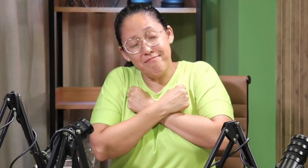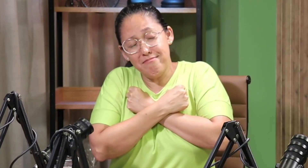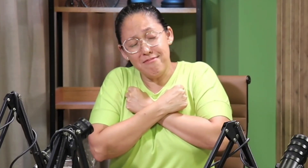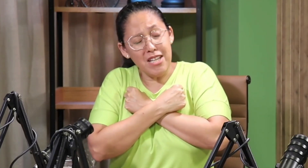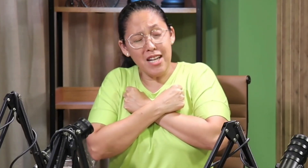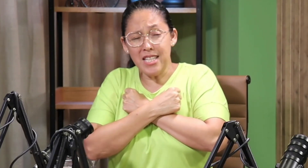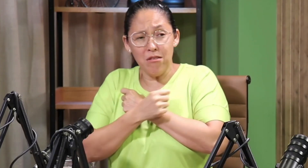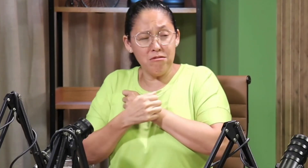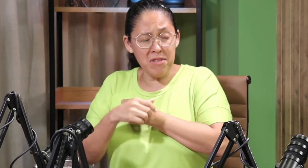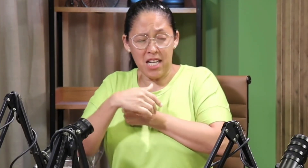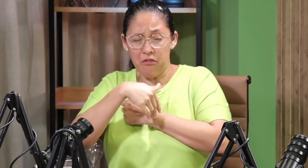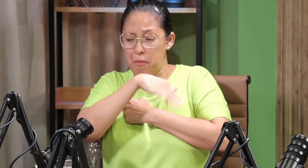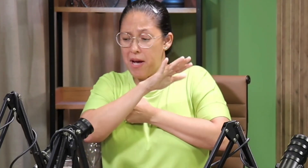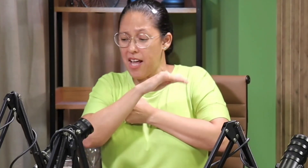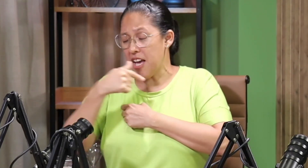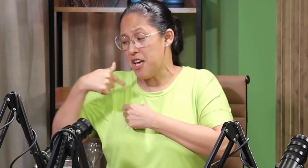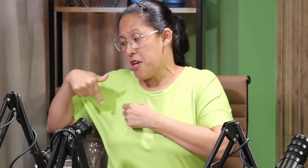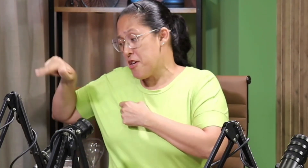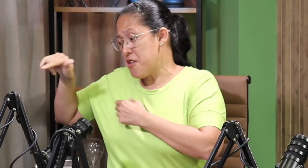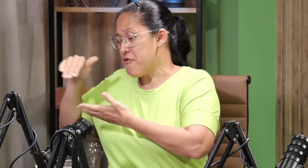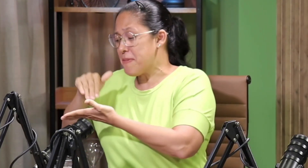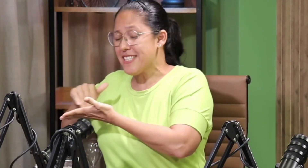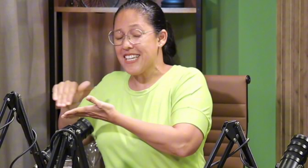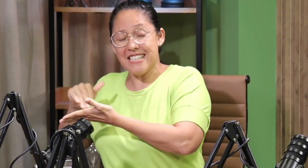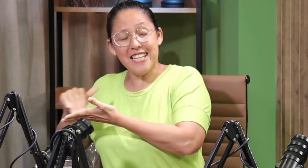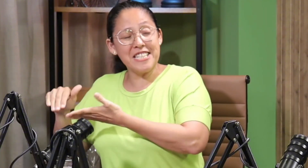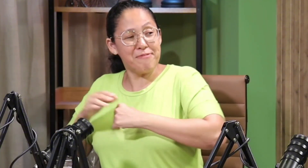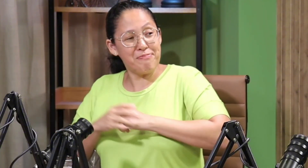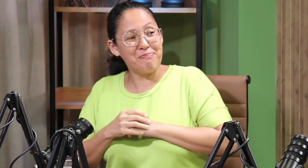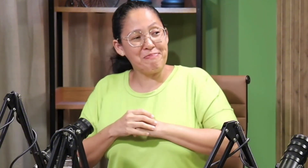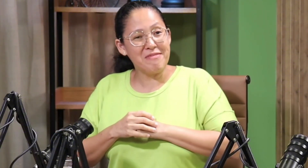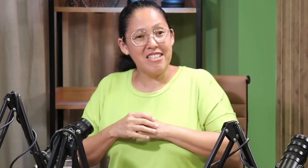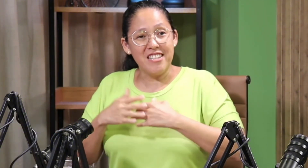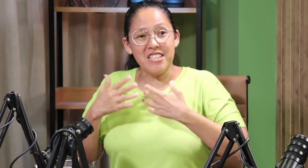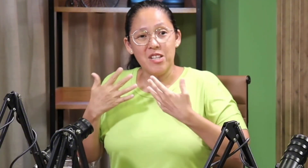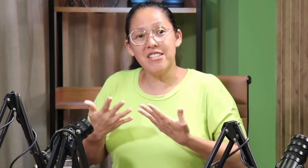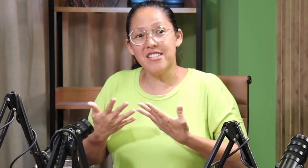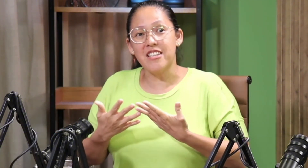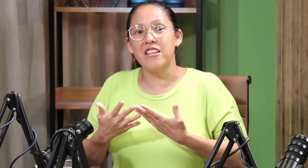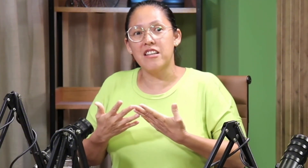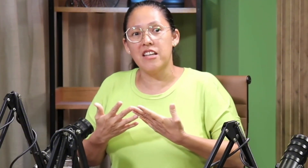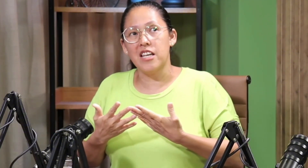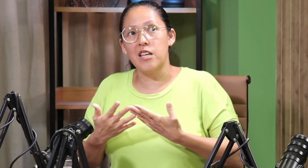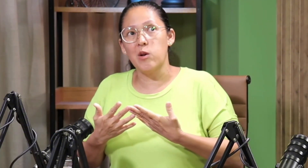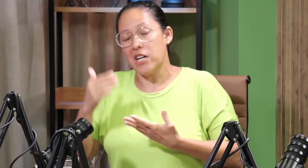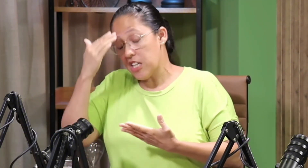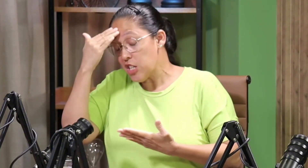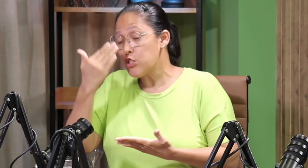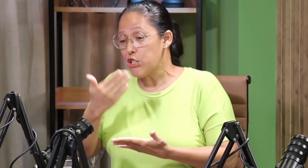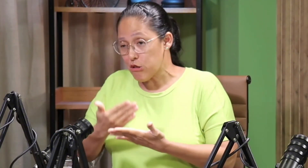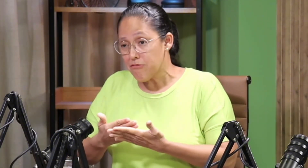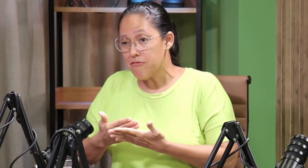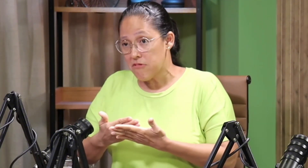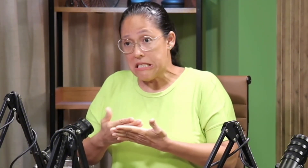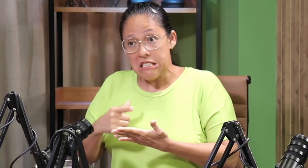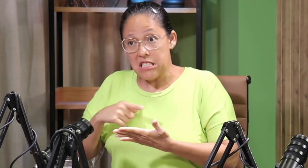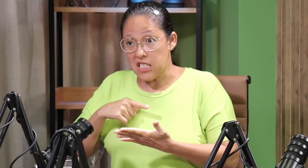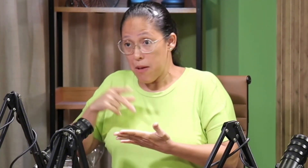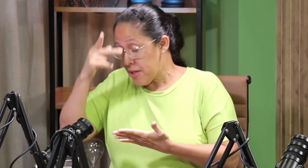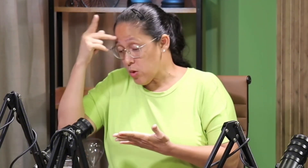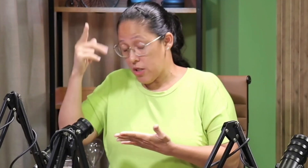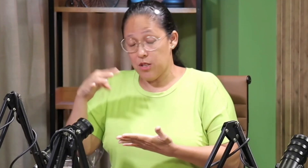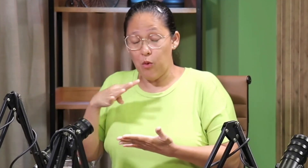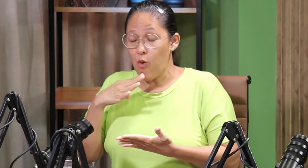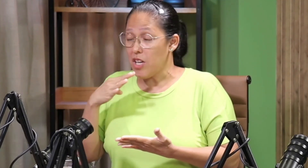ela. E ela foi para lá e eu fui para a secretaria. Então, assim, eu acredito,